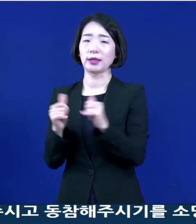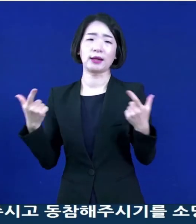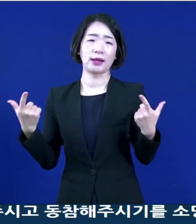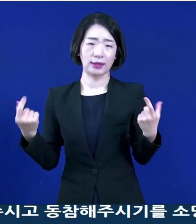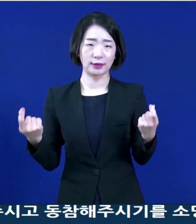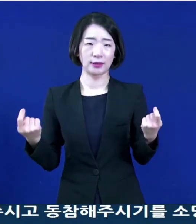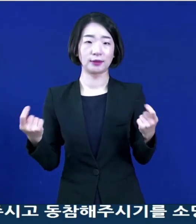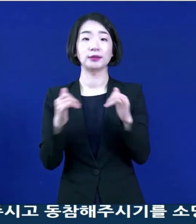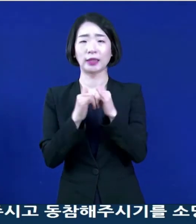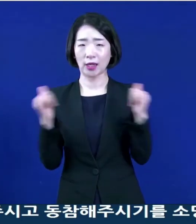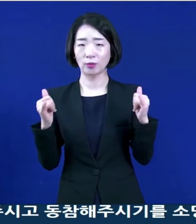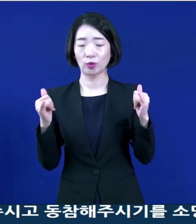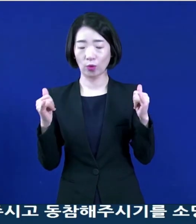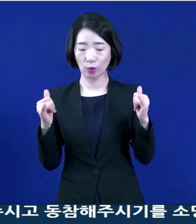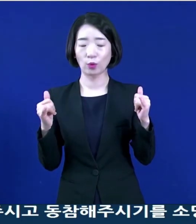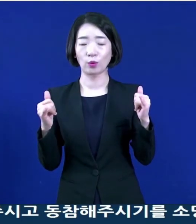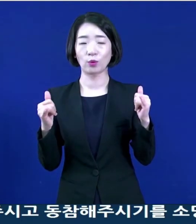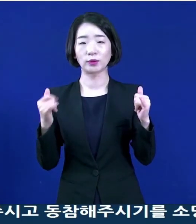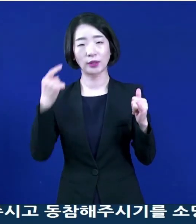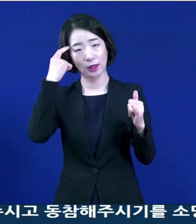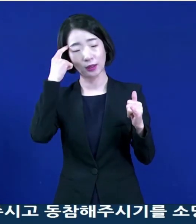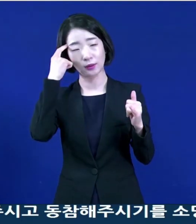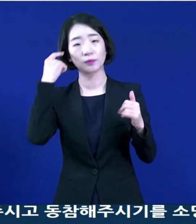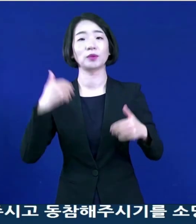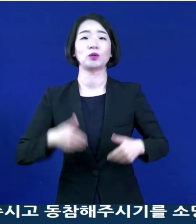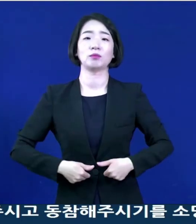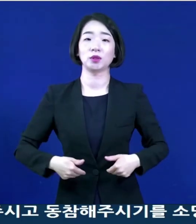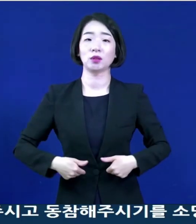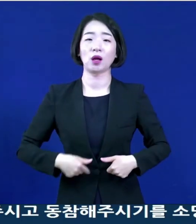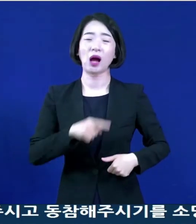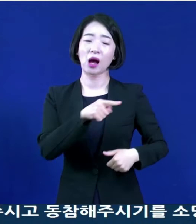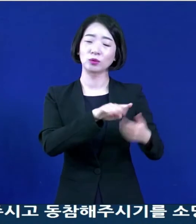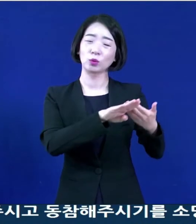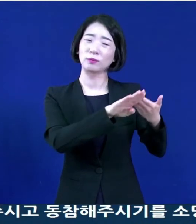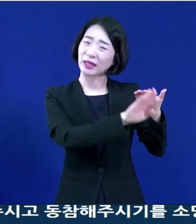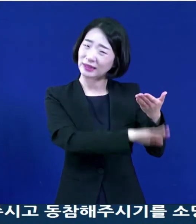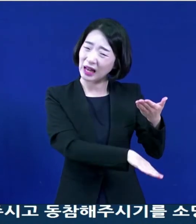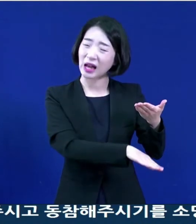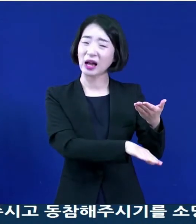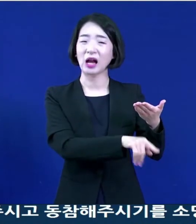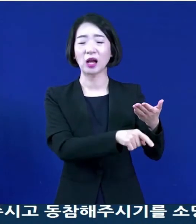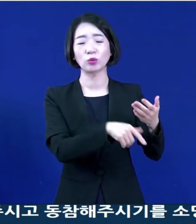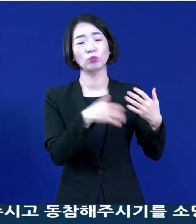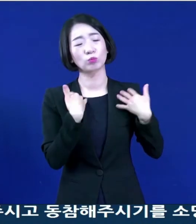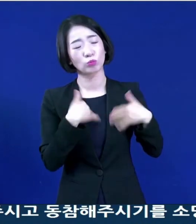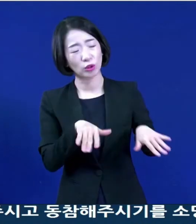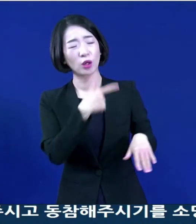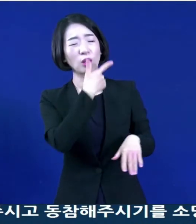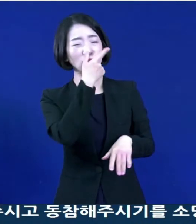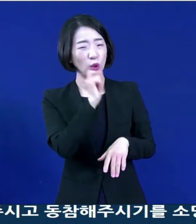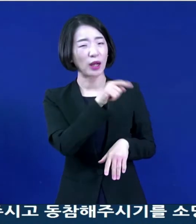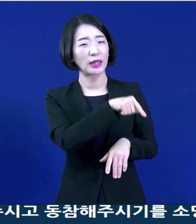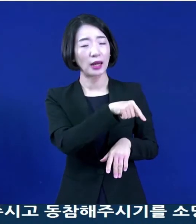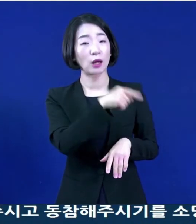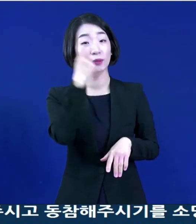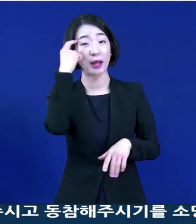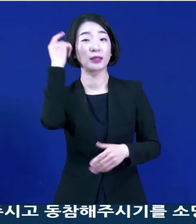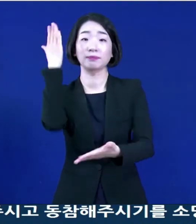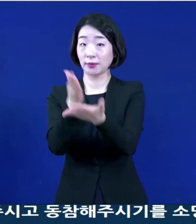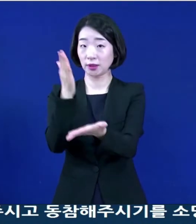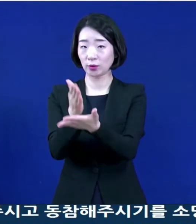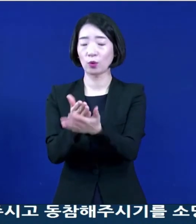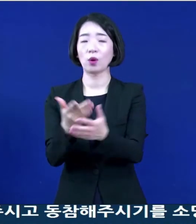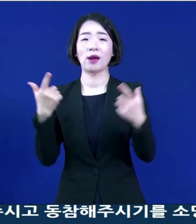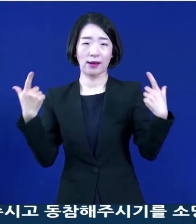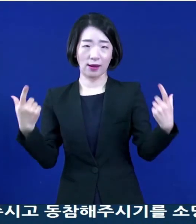됩니다. 열등한 일원이 아닙니다. 다른 일원입니다. 하나님이 필요한 다른 부분을 위하여 세워진